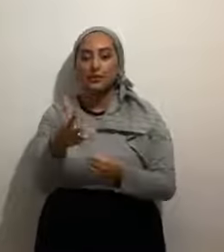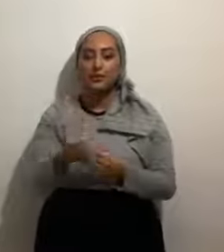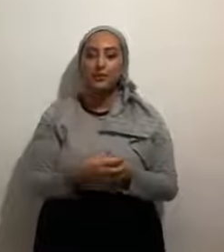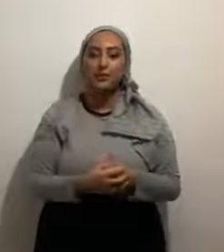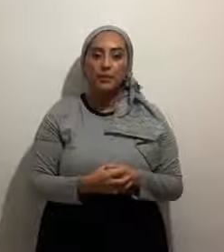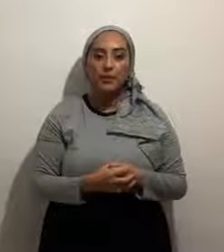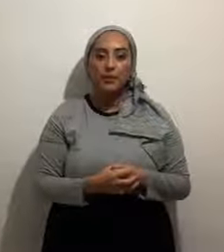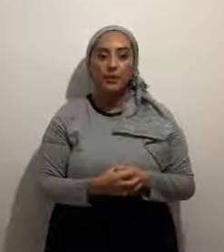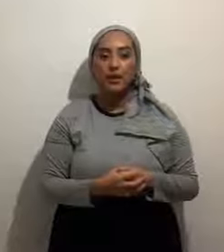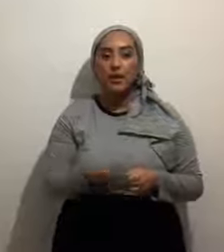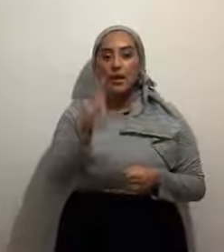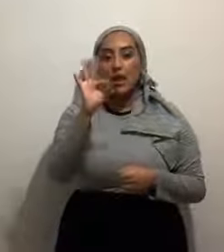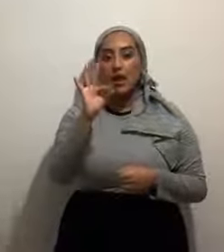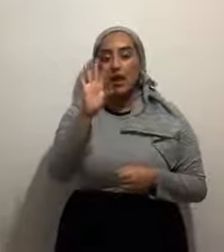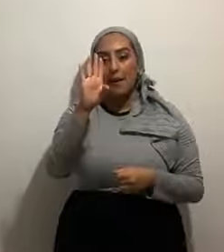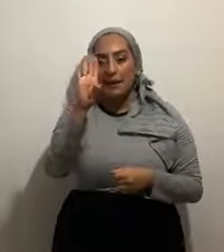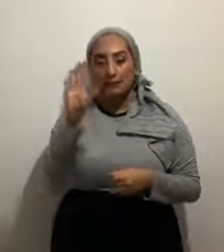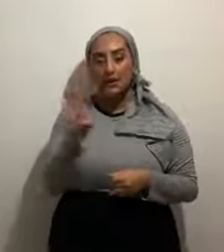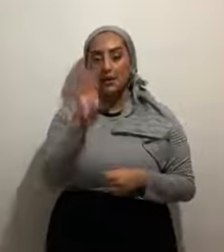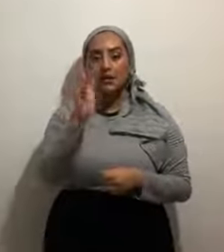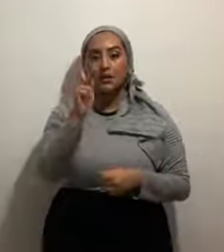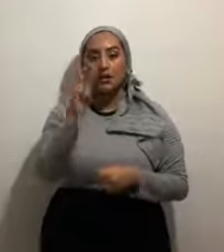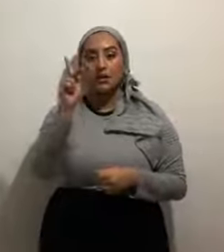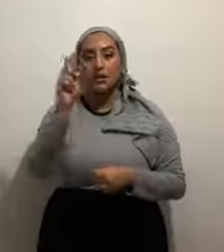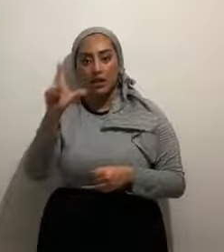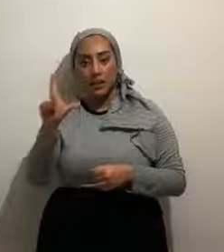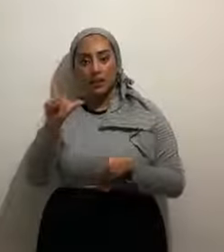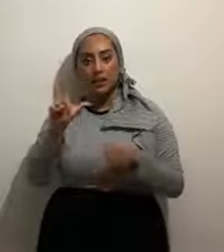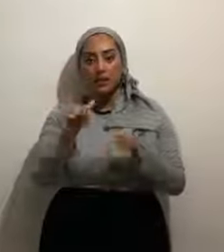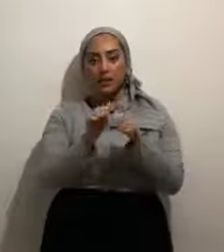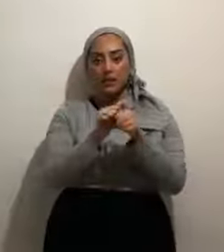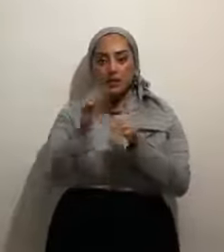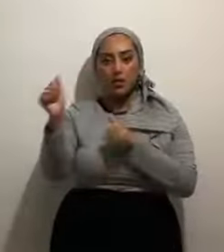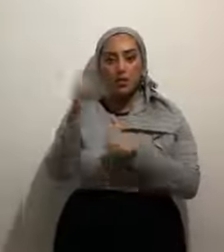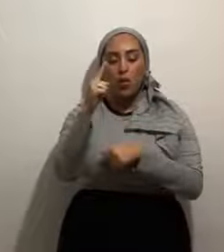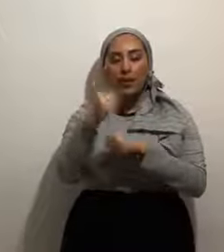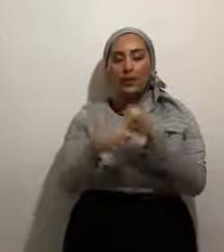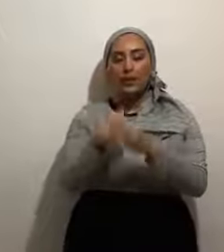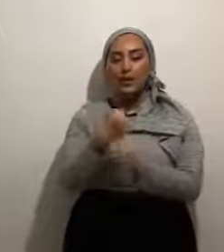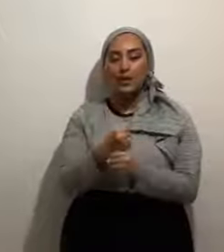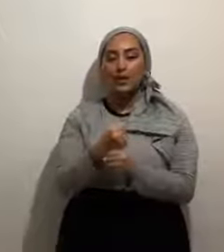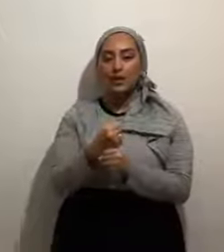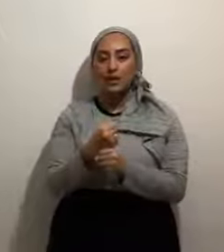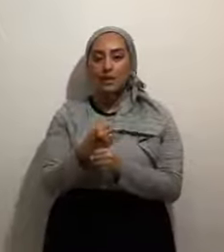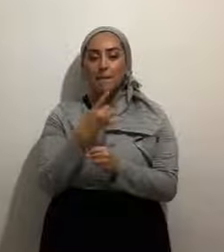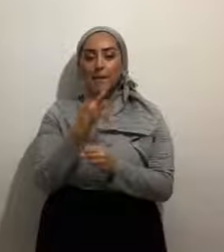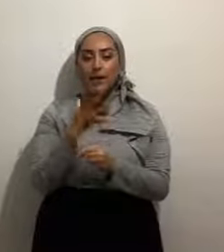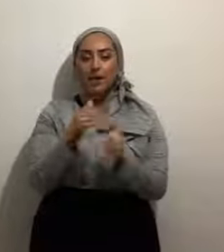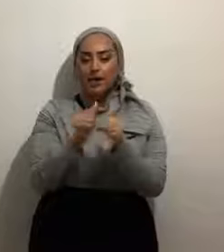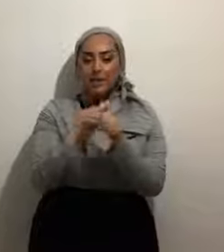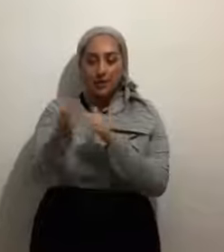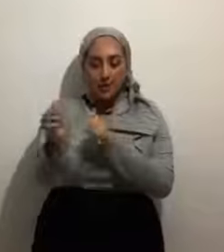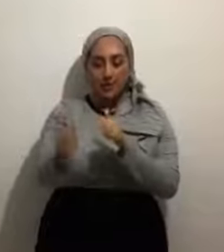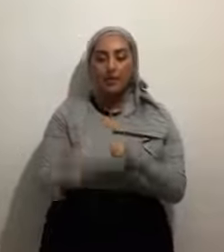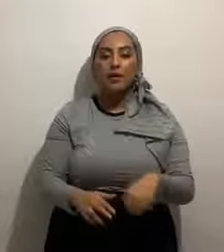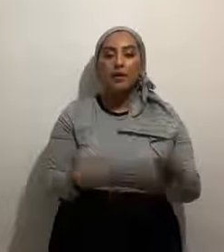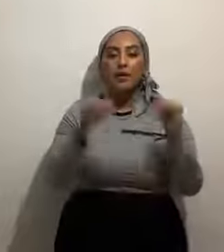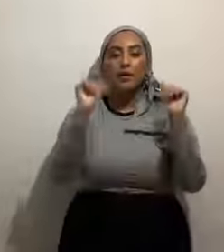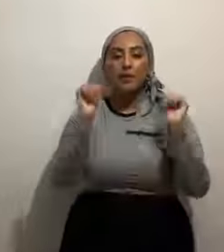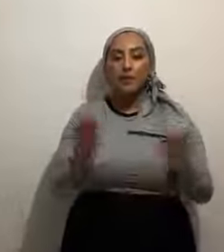9 billones de kilómetros. Un año luz. Bendito es el Abba Kadosh. A ver